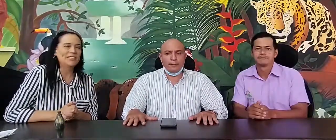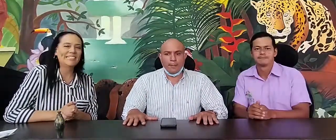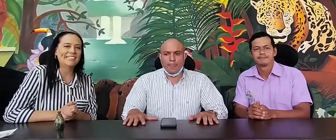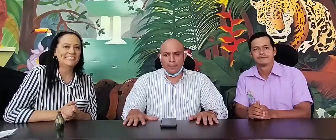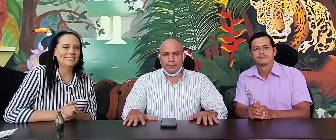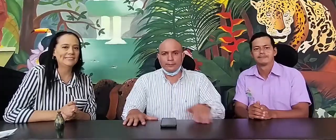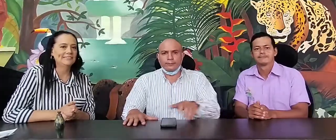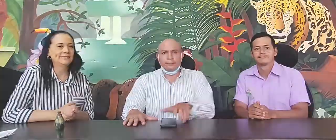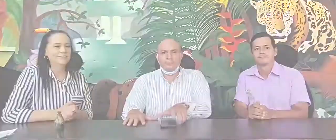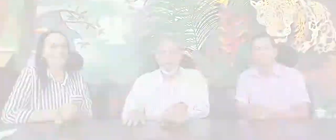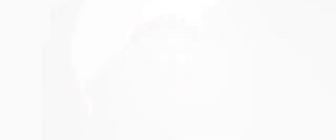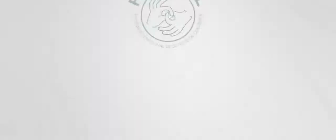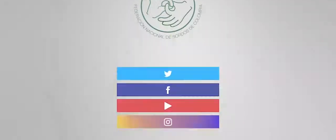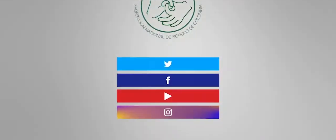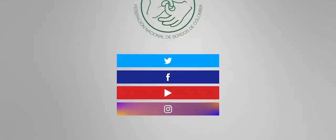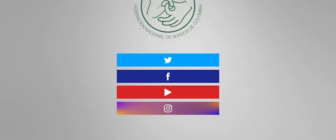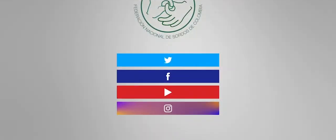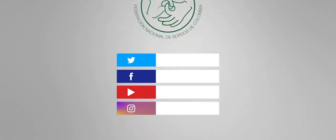¡Gracias!